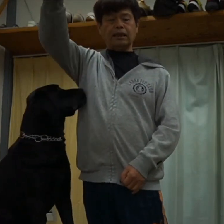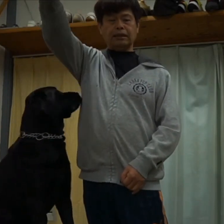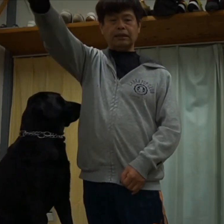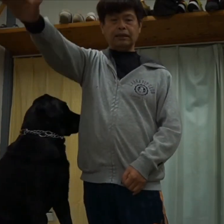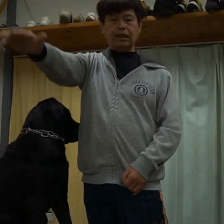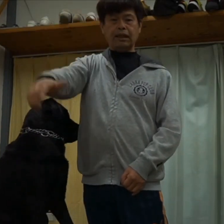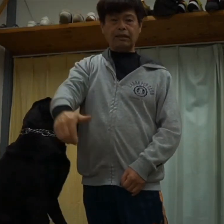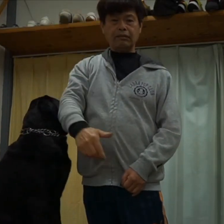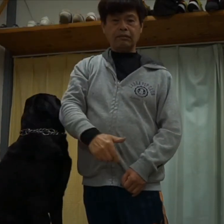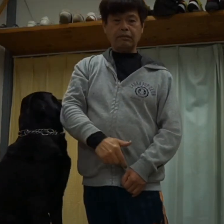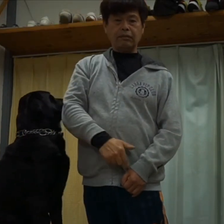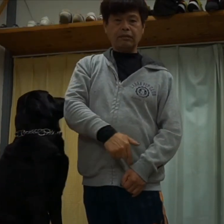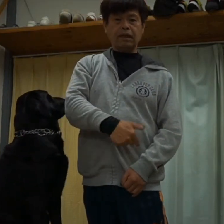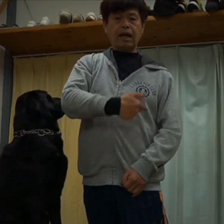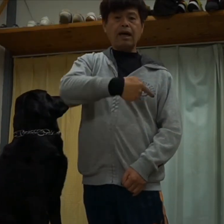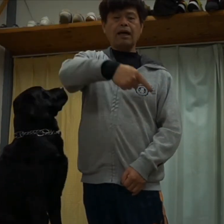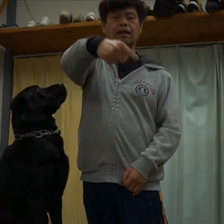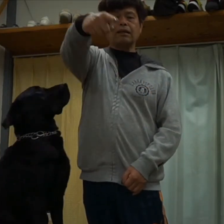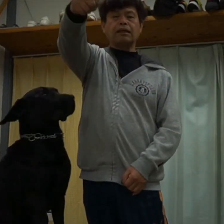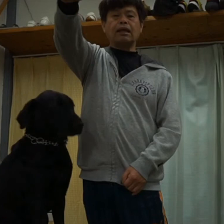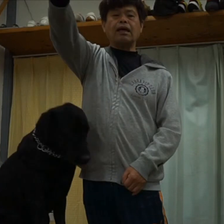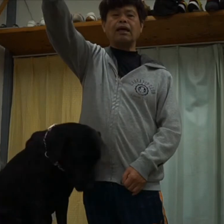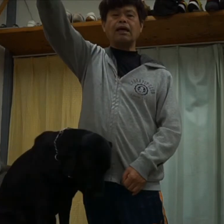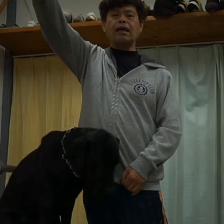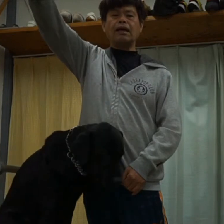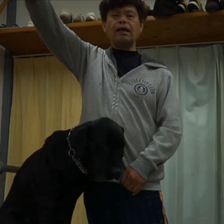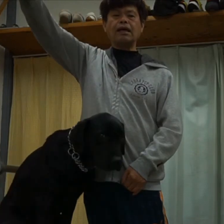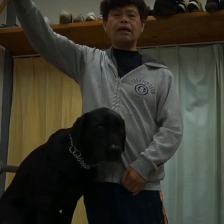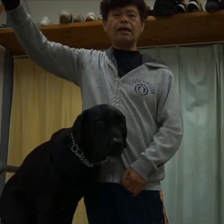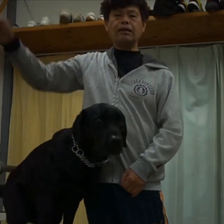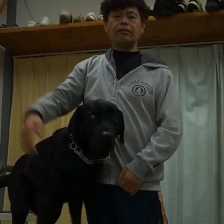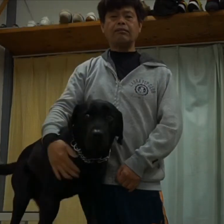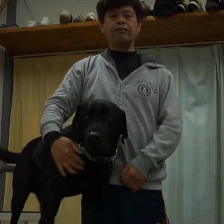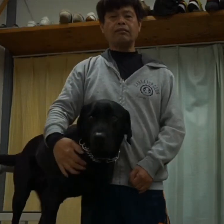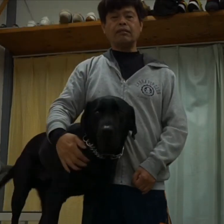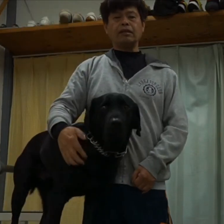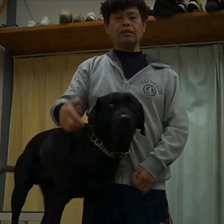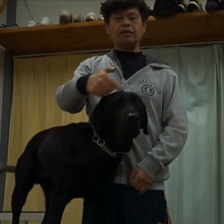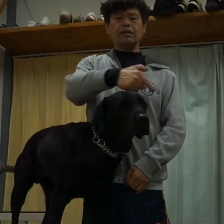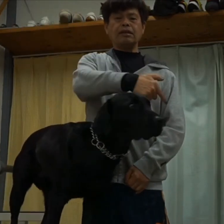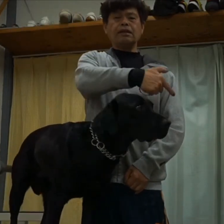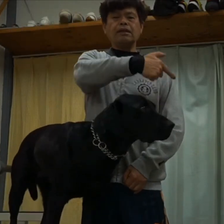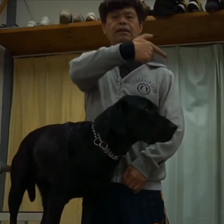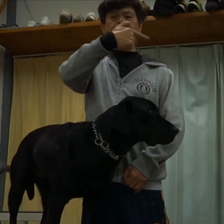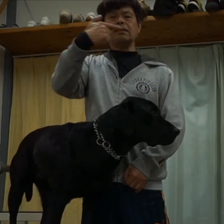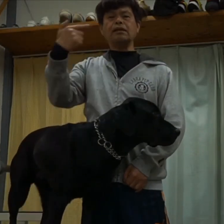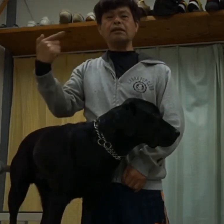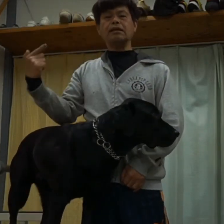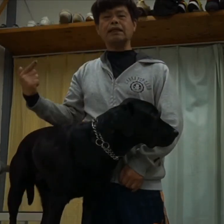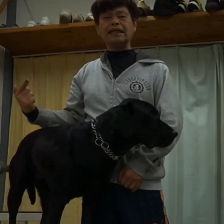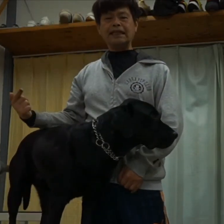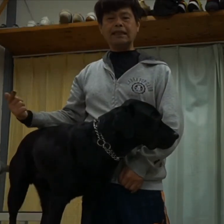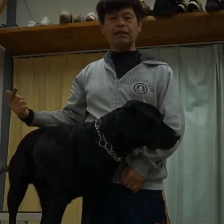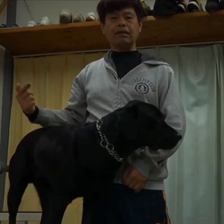未来へ6かあってyou aクリート